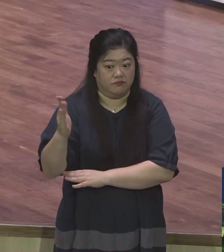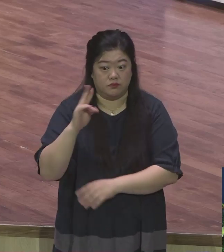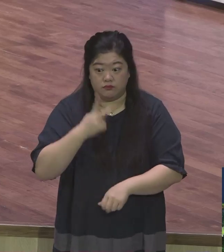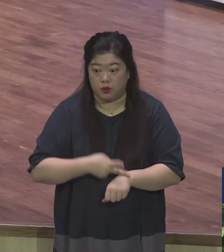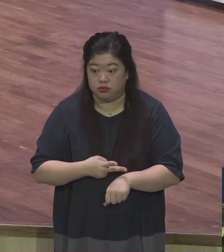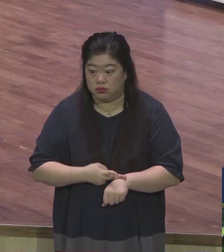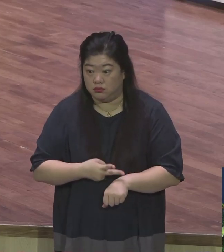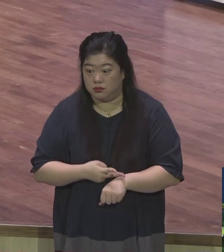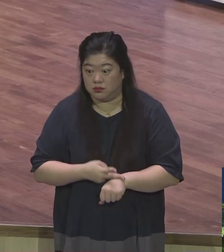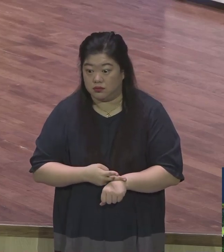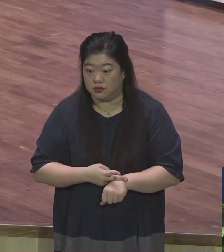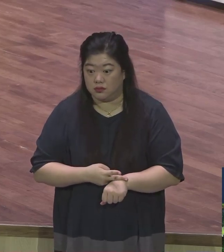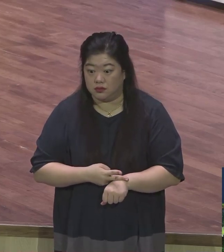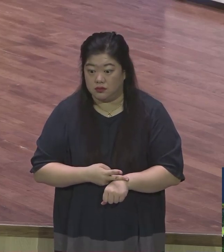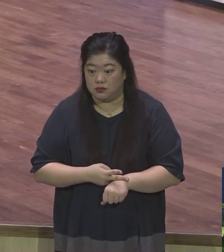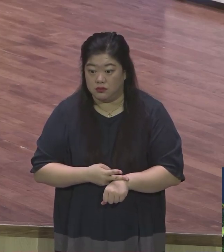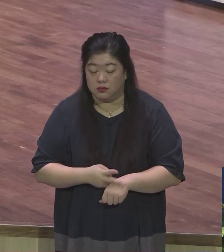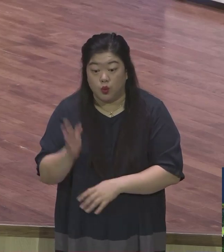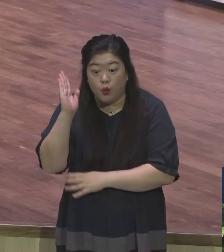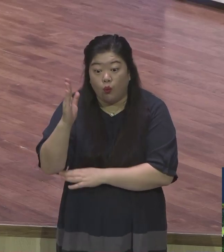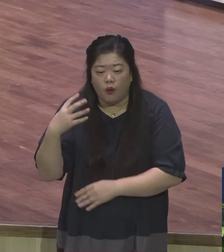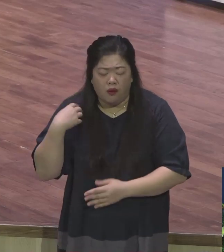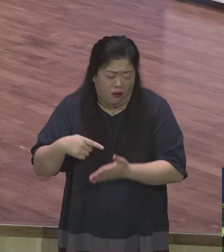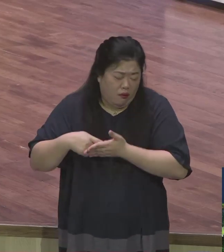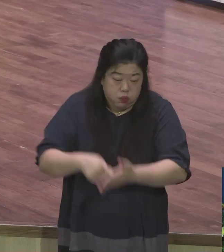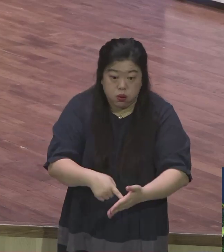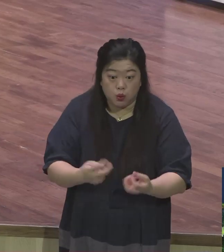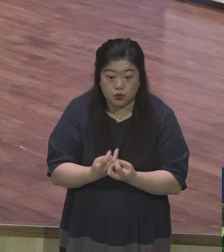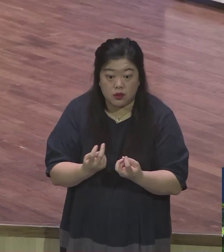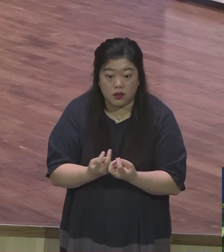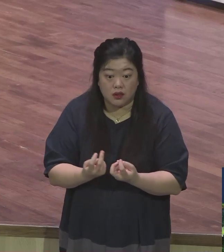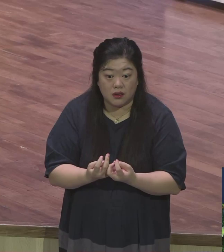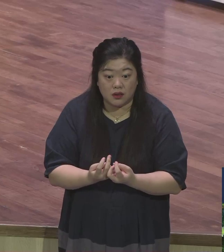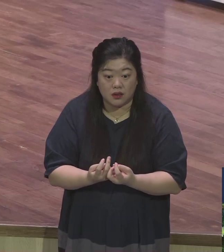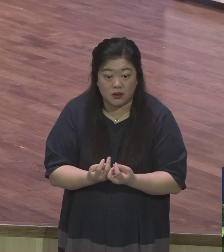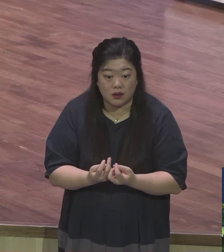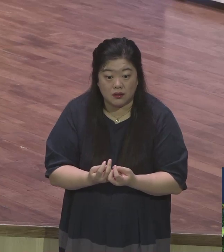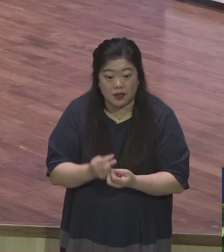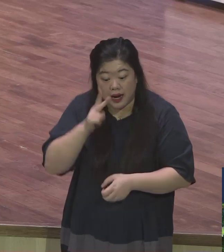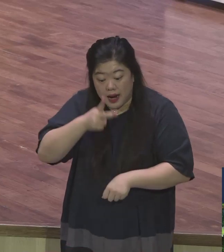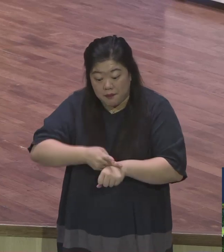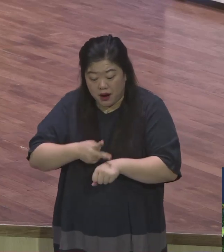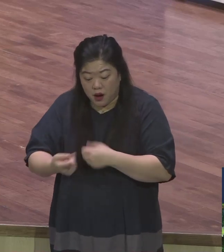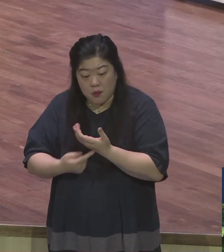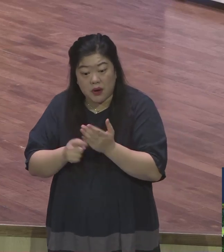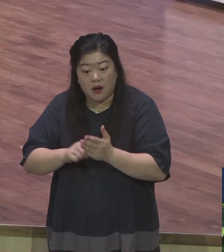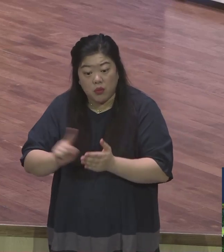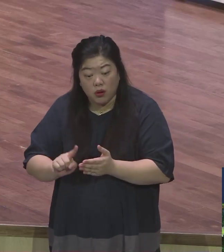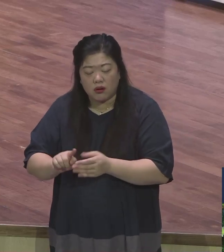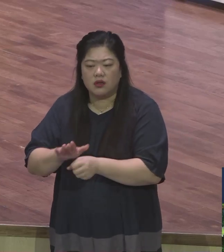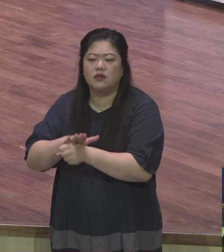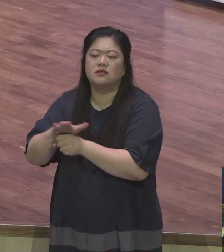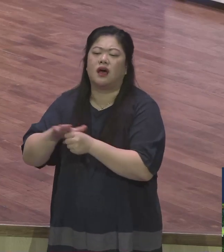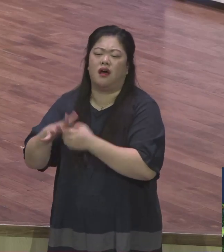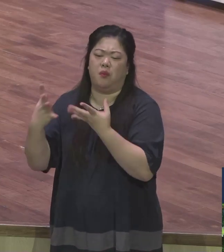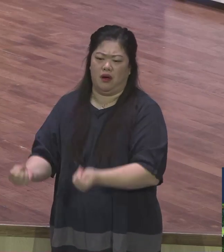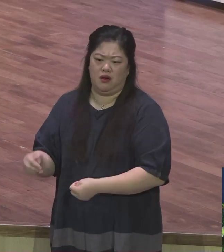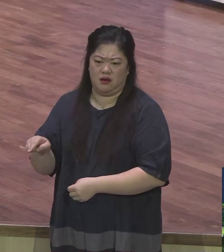왜 그렇습니까? 그 바울 내면 속에 뭐가 있냐 빚진자 의식이 있어요.